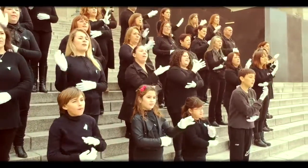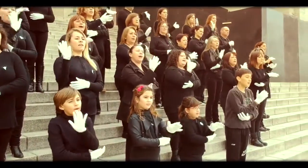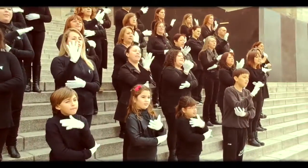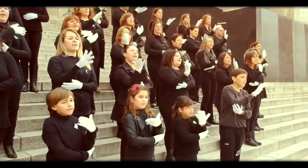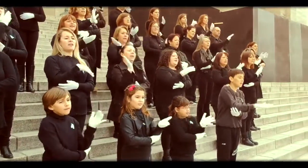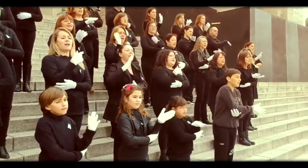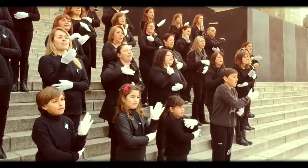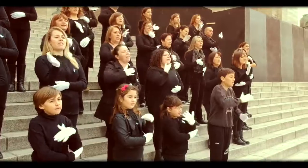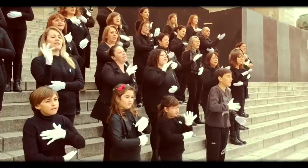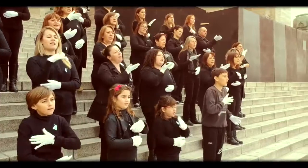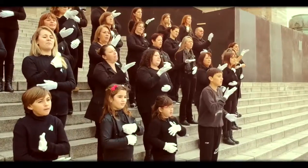Sube